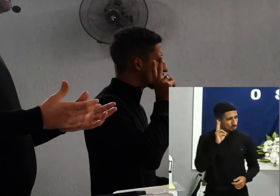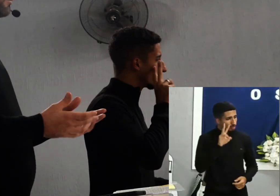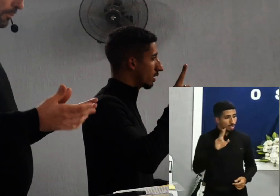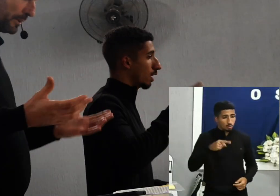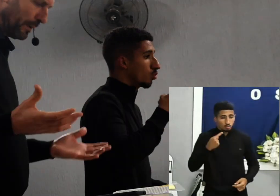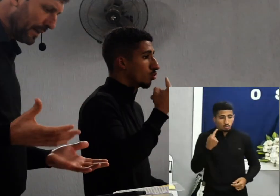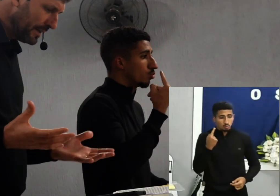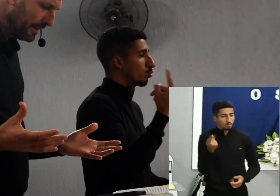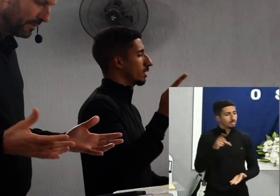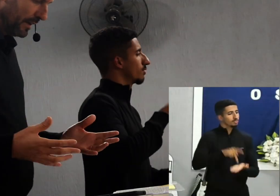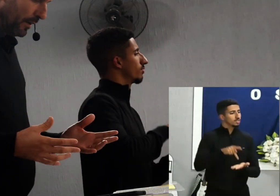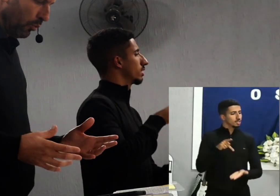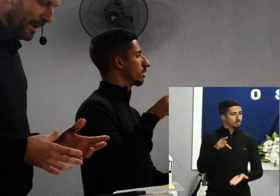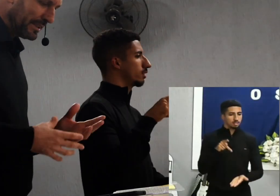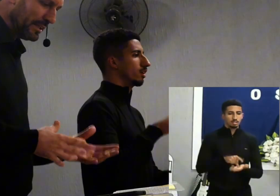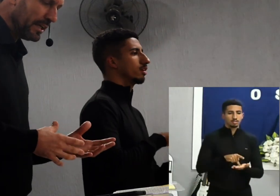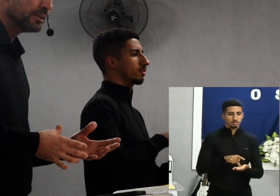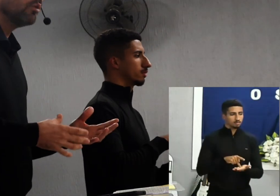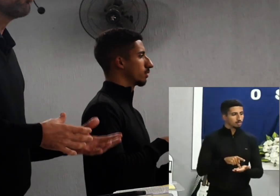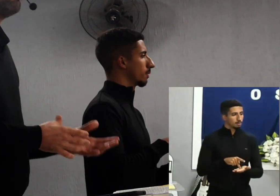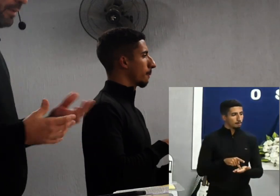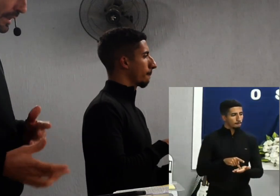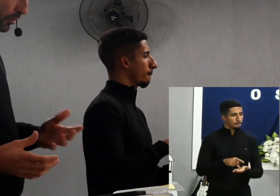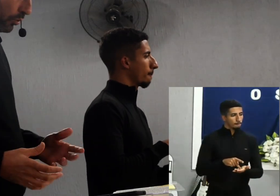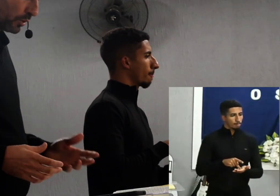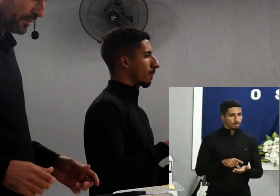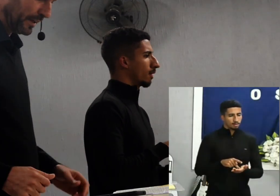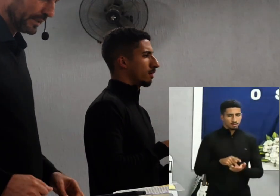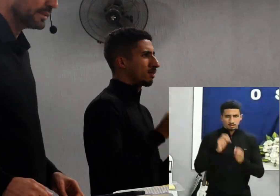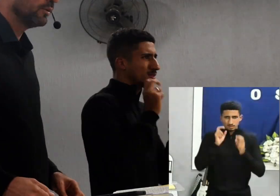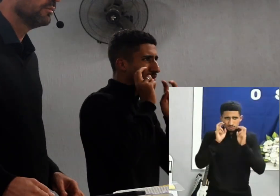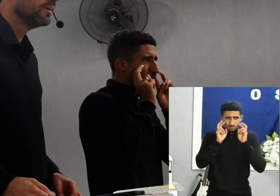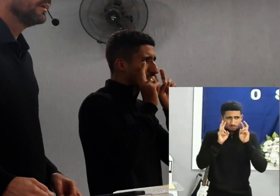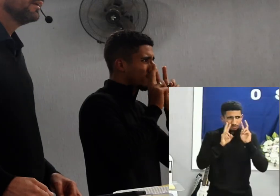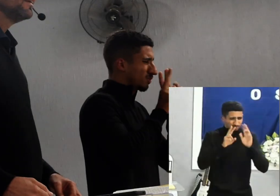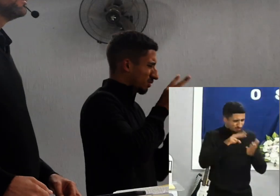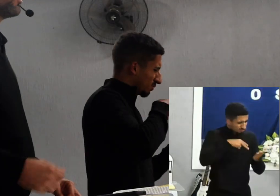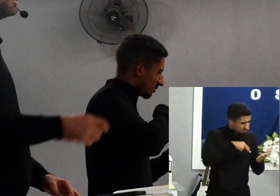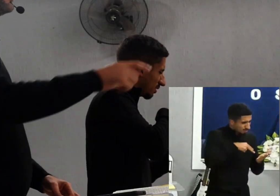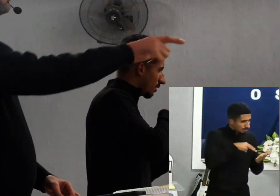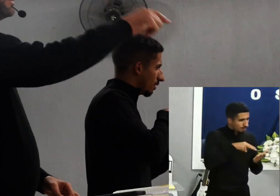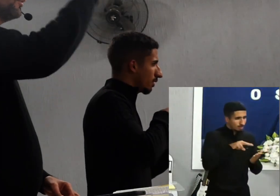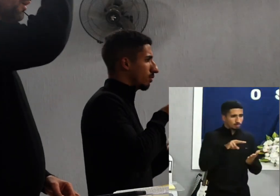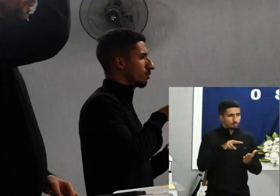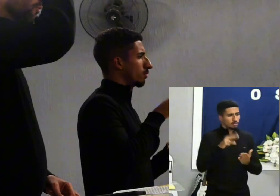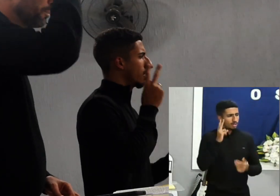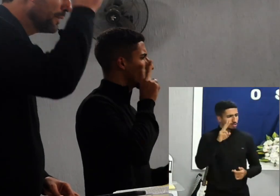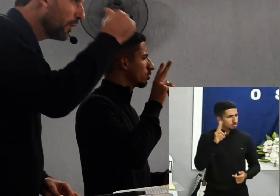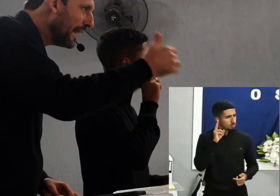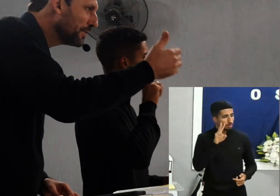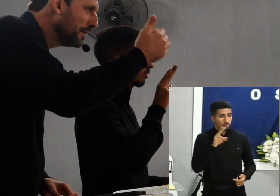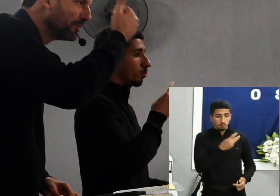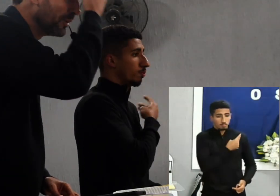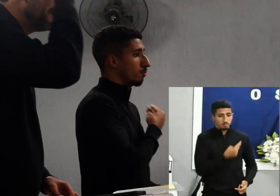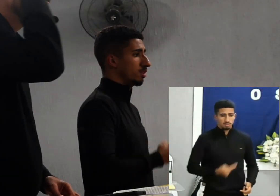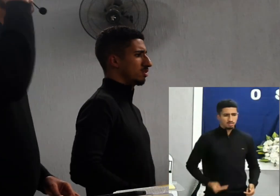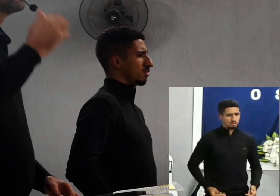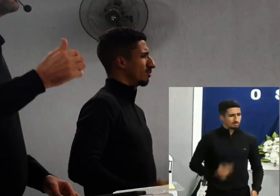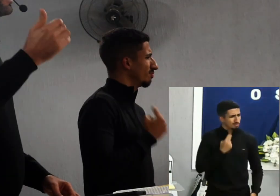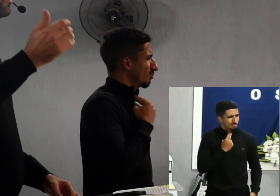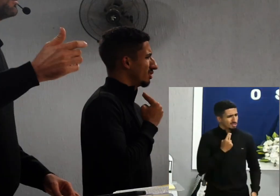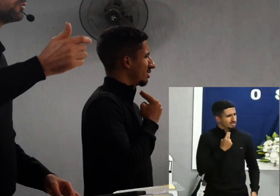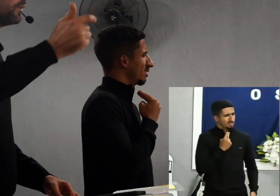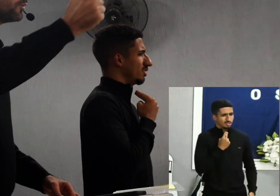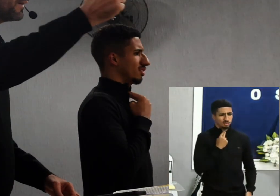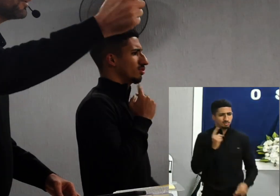Mas espera aí, um Messias não combina com crucificação. Quando a gente vê o apóstolo Pedro reagindo, né?